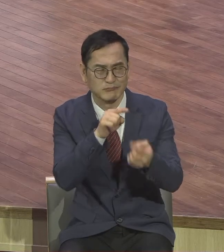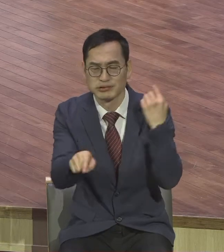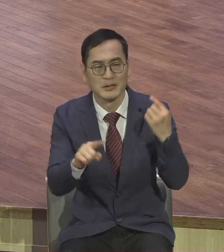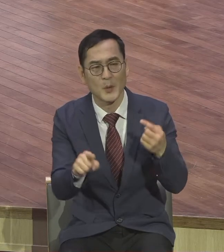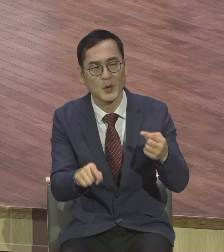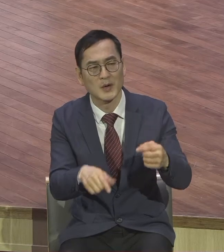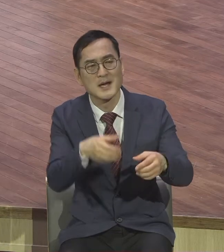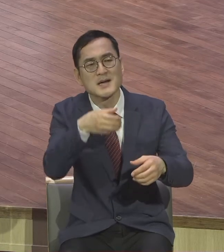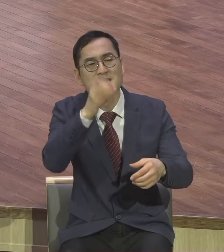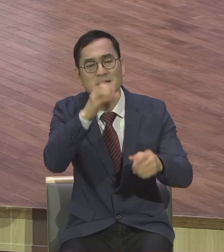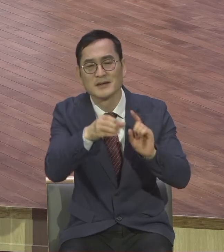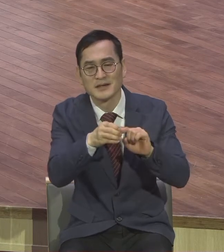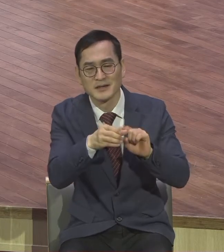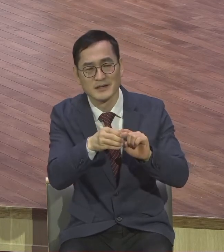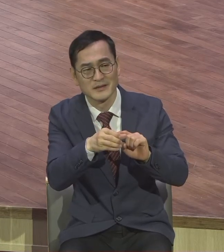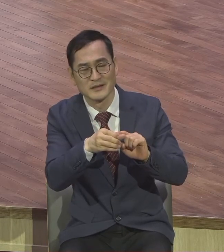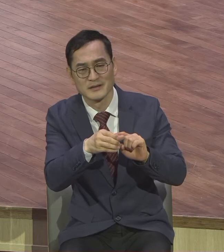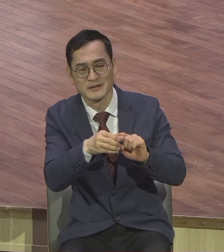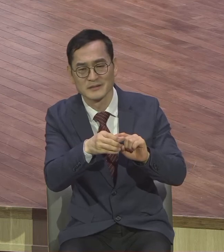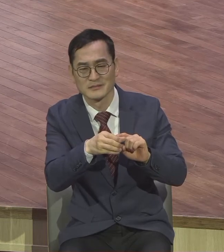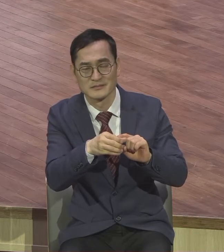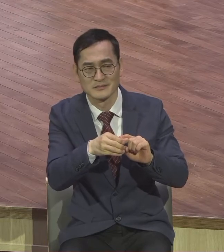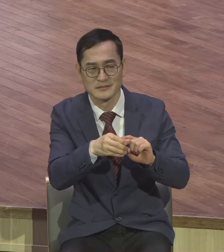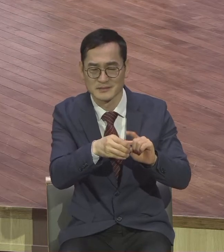상관없습니다 뭐든지 하겠습니다